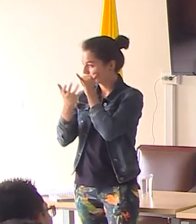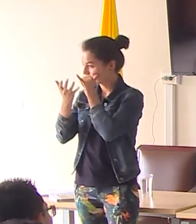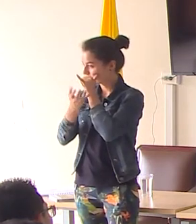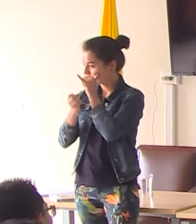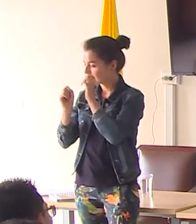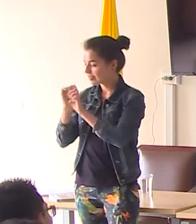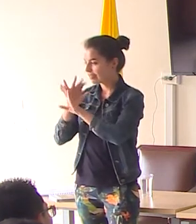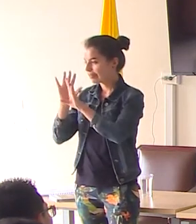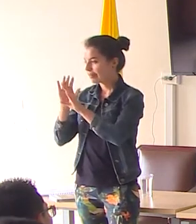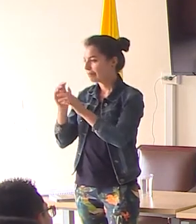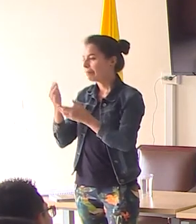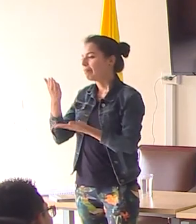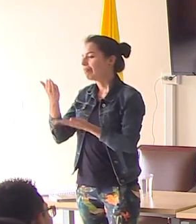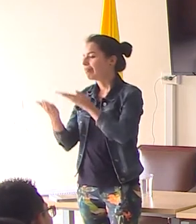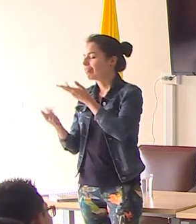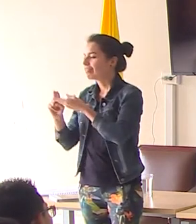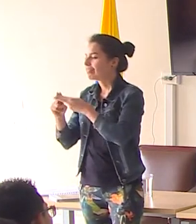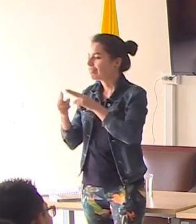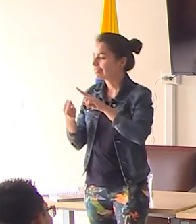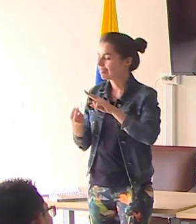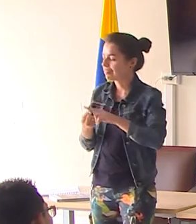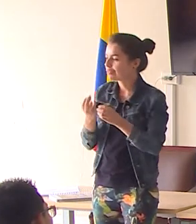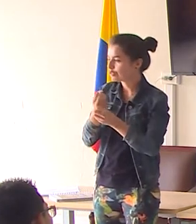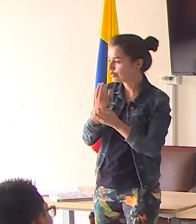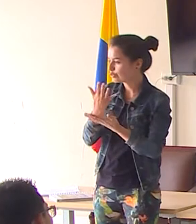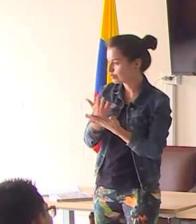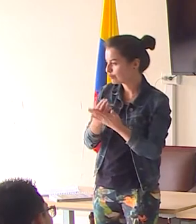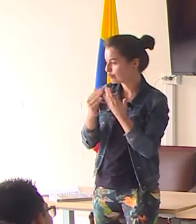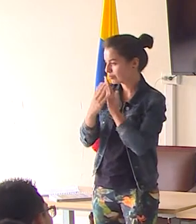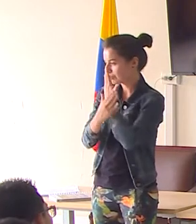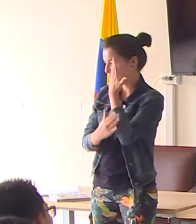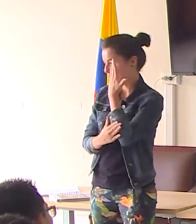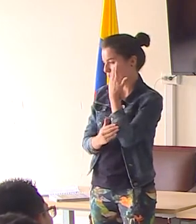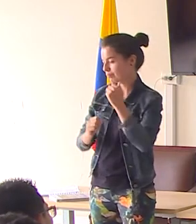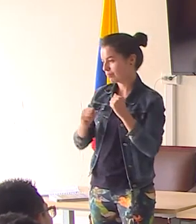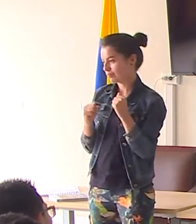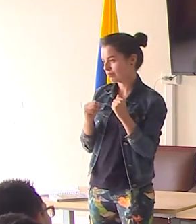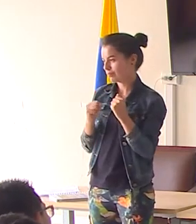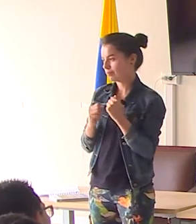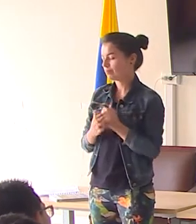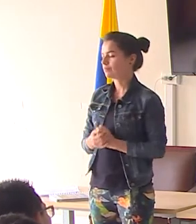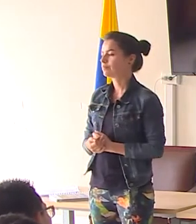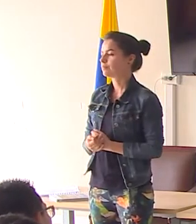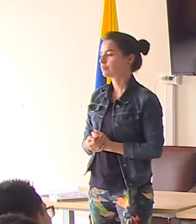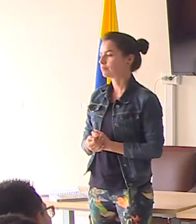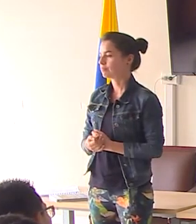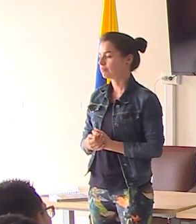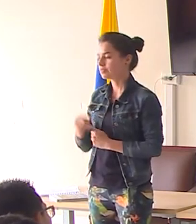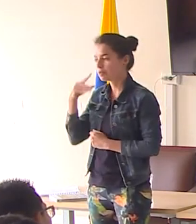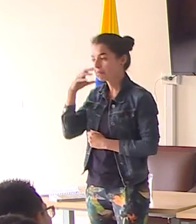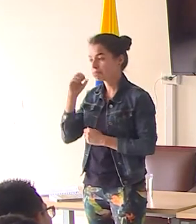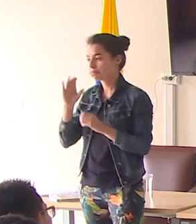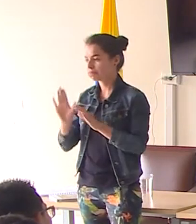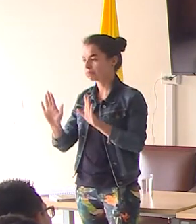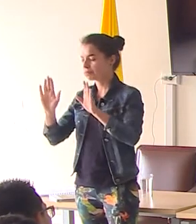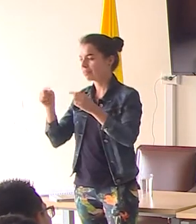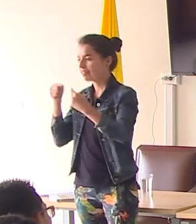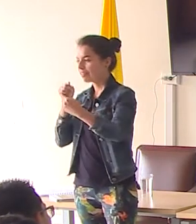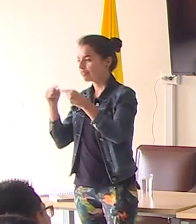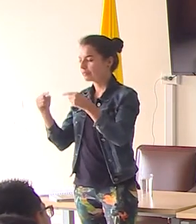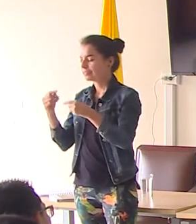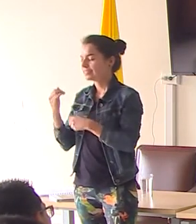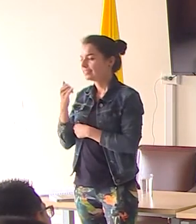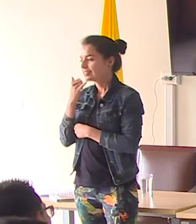esa lógica funcional y estructura ambiental que tiene la región que nos encontramos un conflicto sobre los cerros orientales